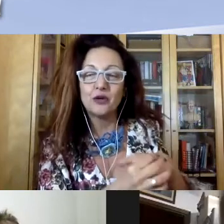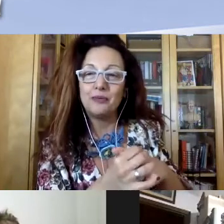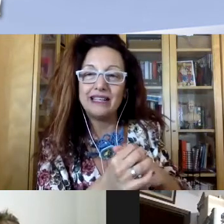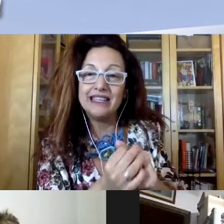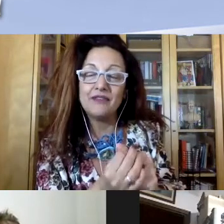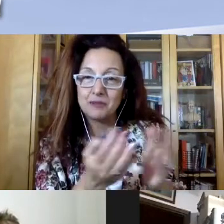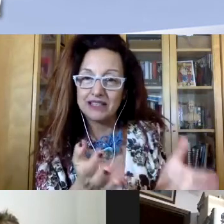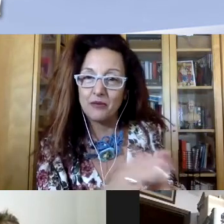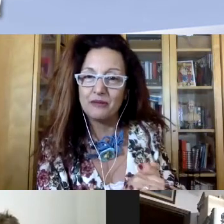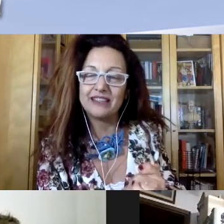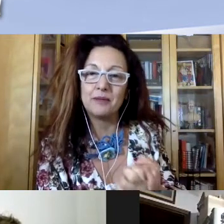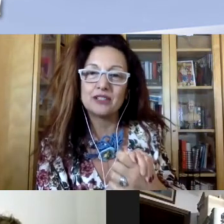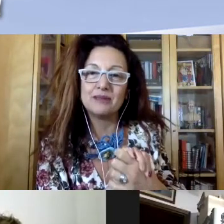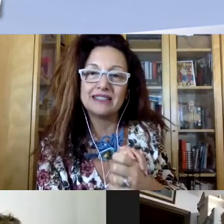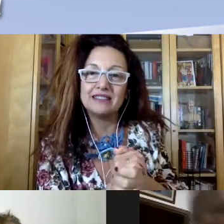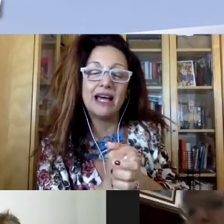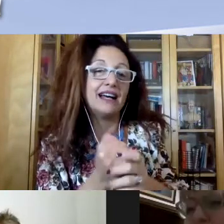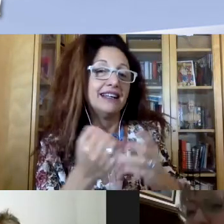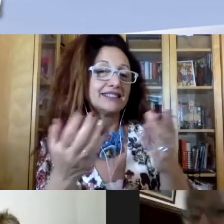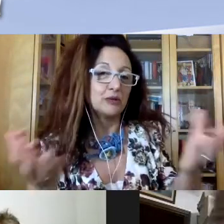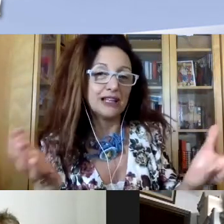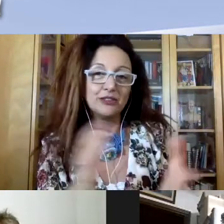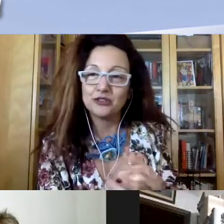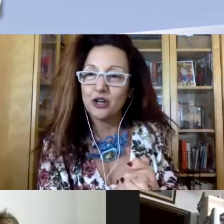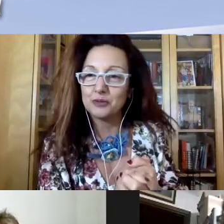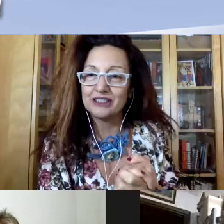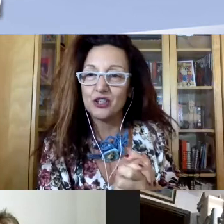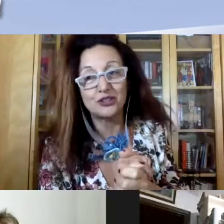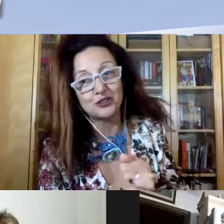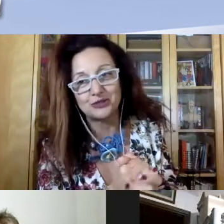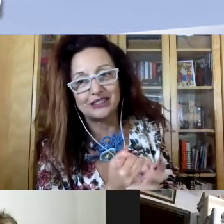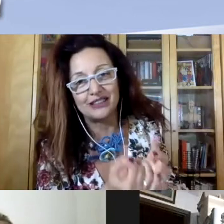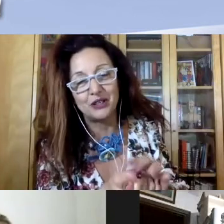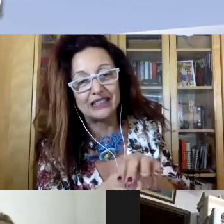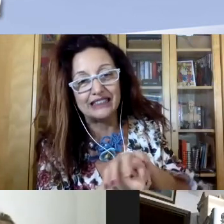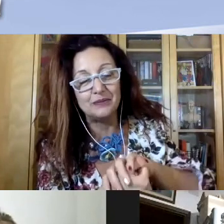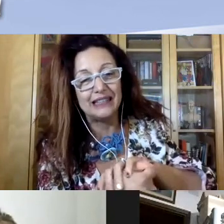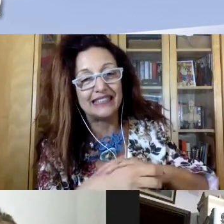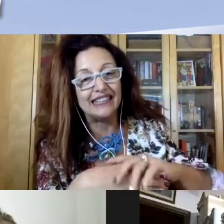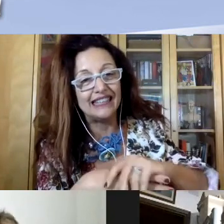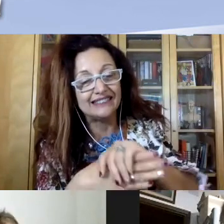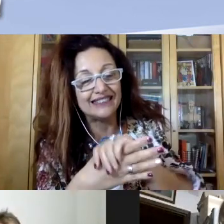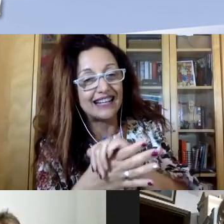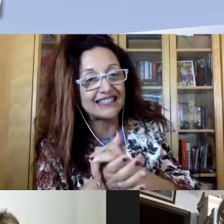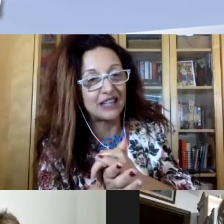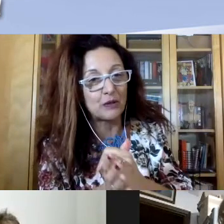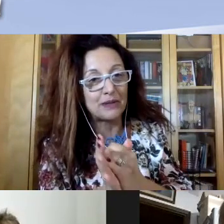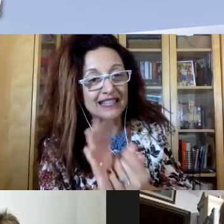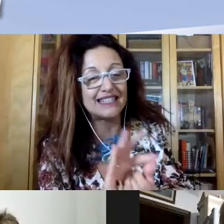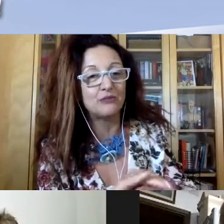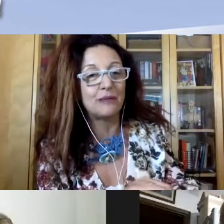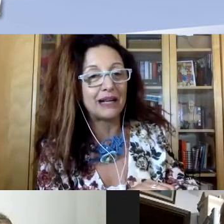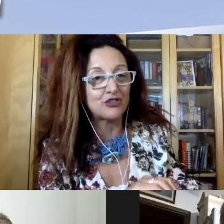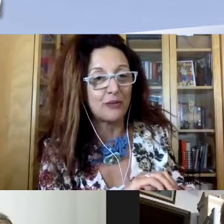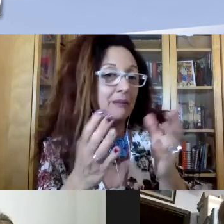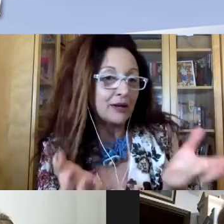nostra compagnia. Vi aspettiamo ovviamente la prossima settimana, salutando i nostri ospiti di oggi che sono stati davvero incredibili. Daniele, grazie della tua